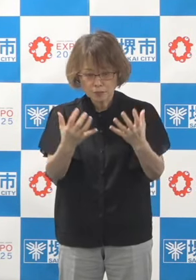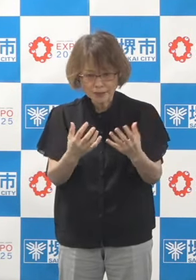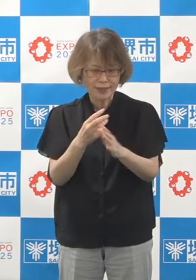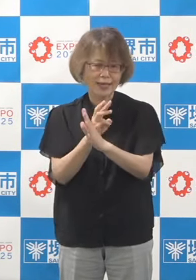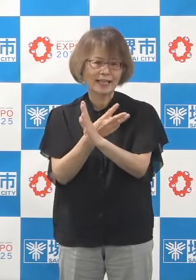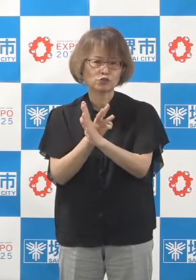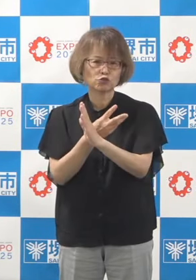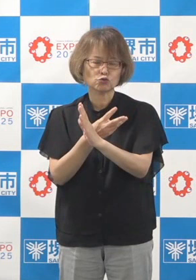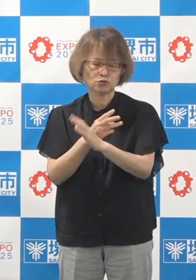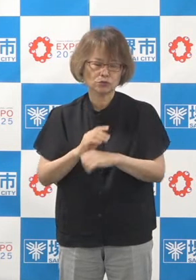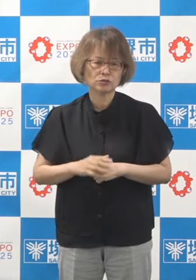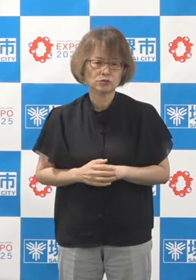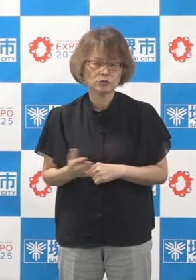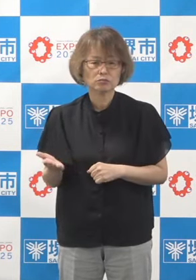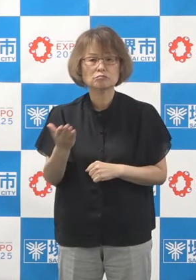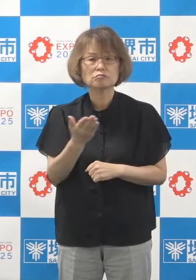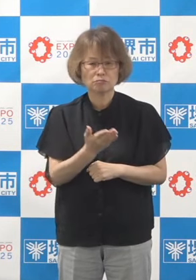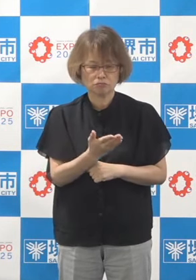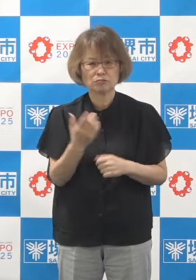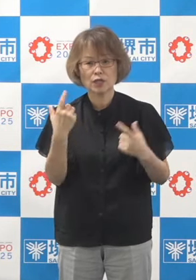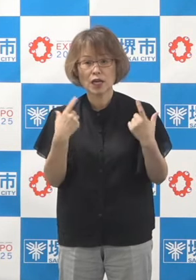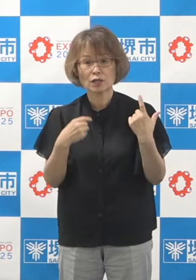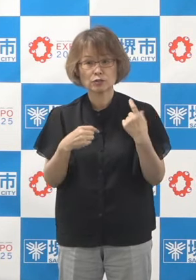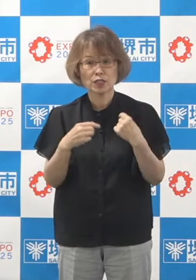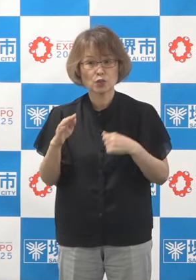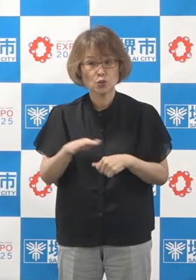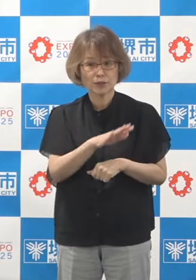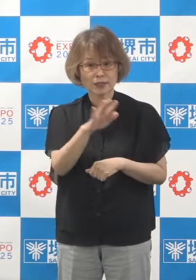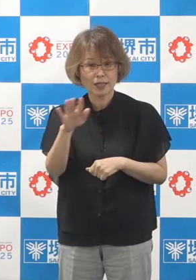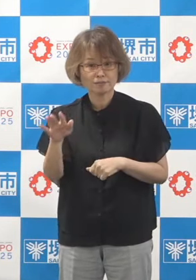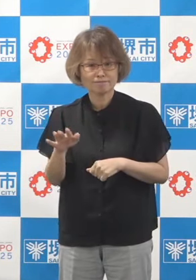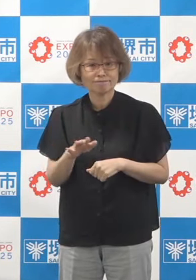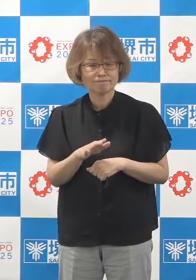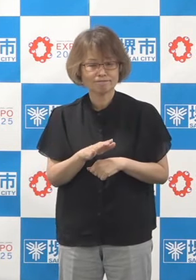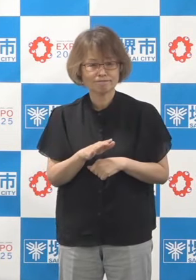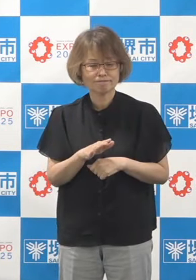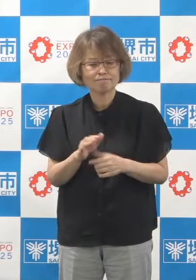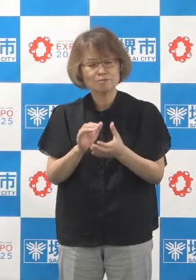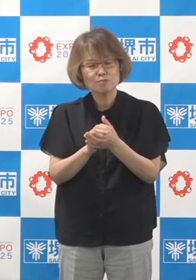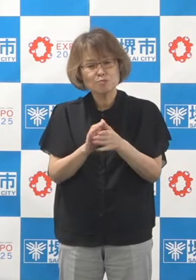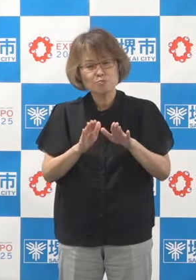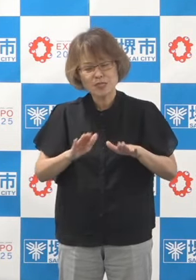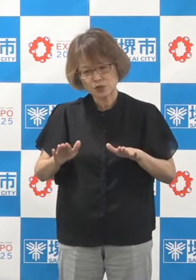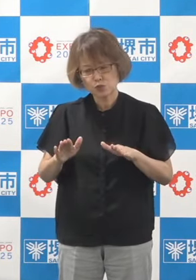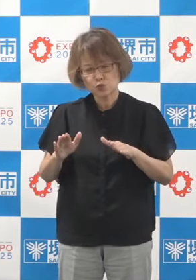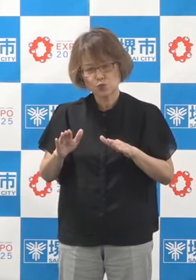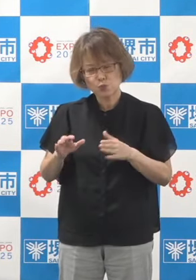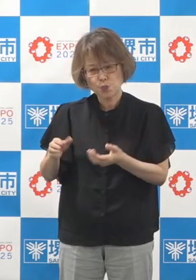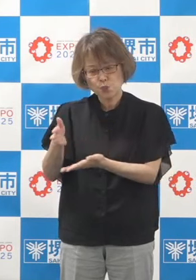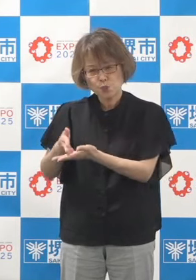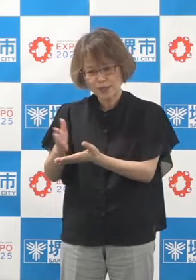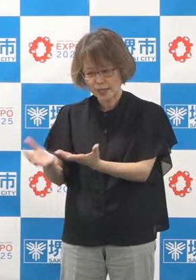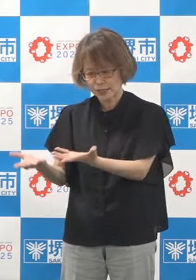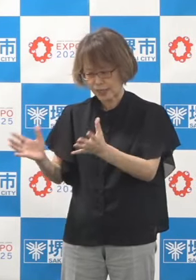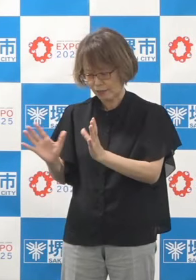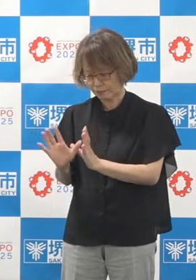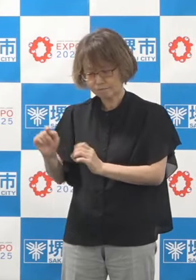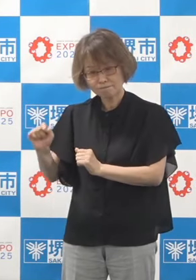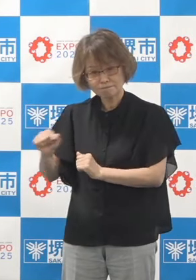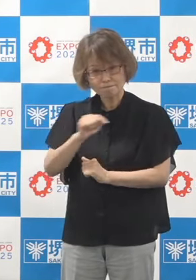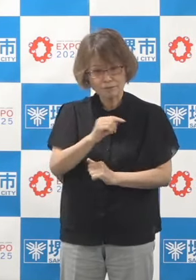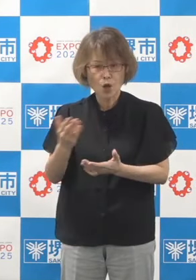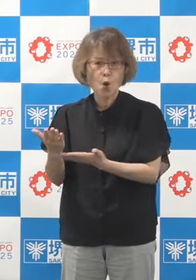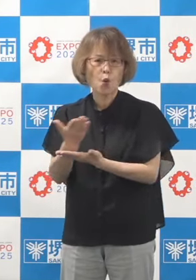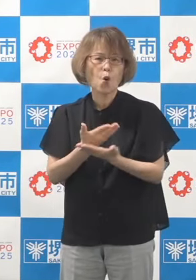ます。さらに、学生の皆さんと、ピースメッセンジャーの方々との交流を通して資料